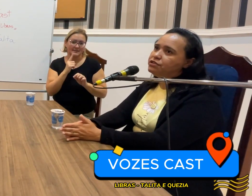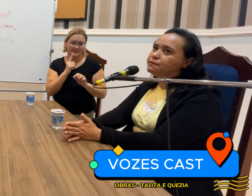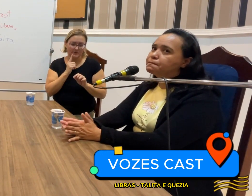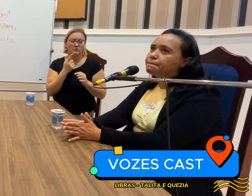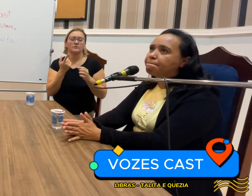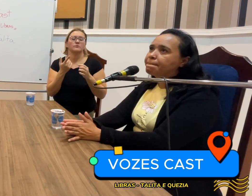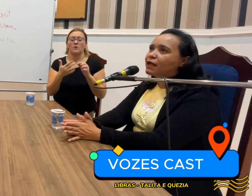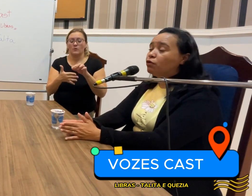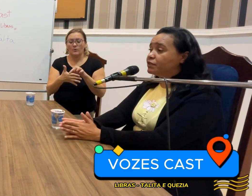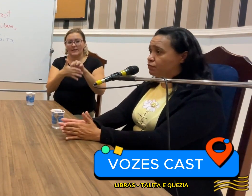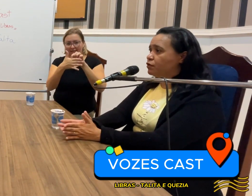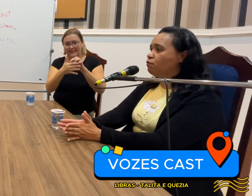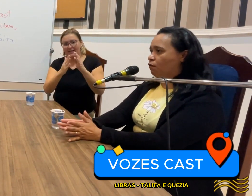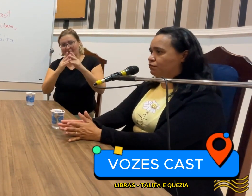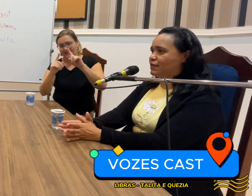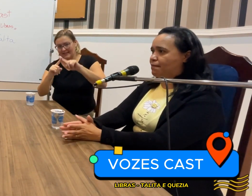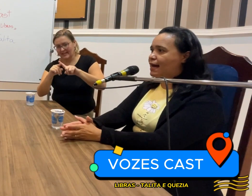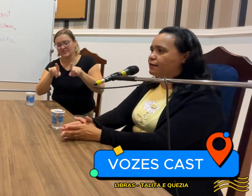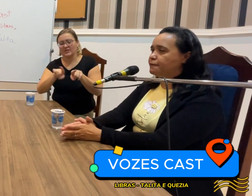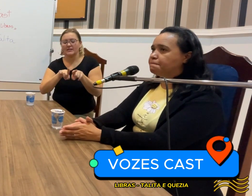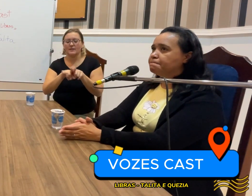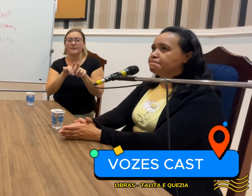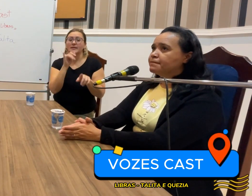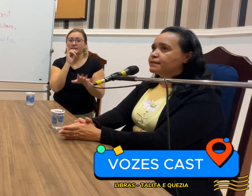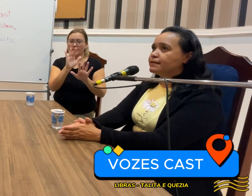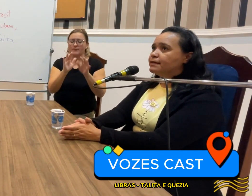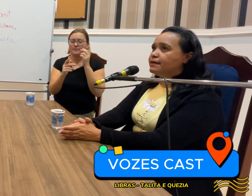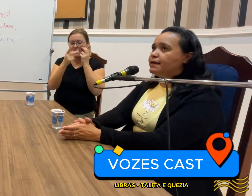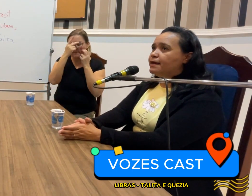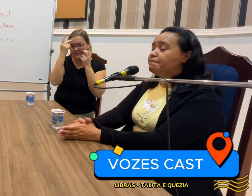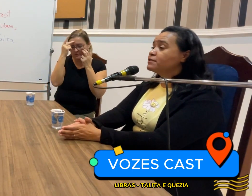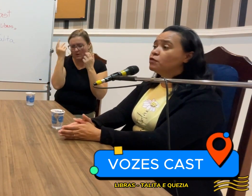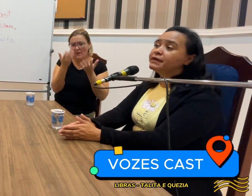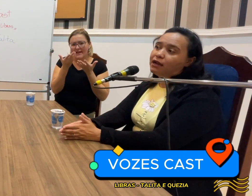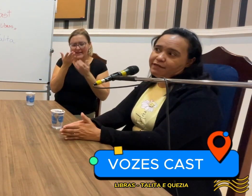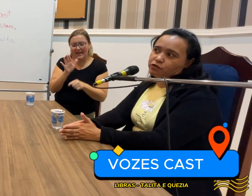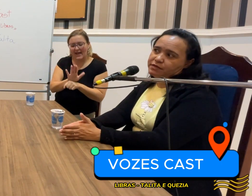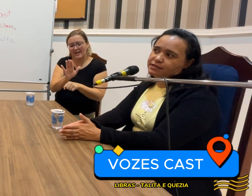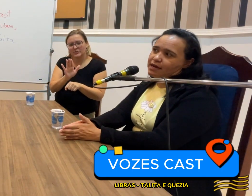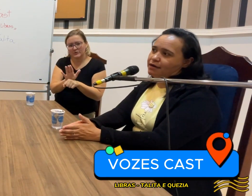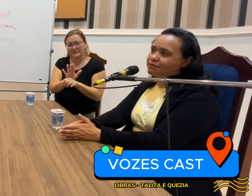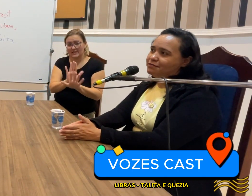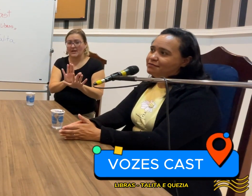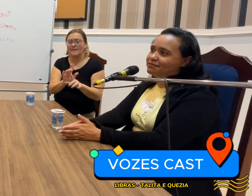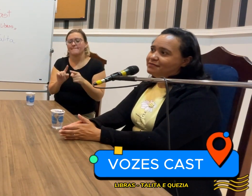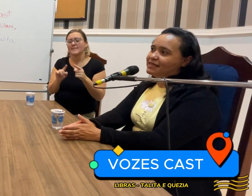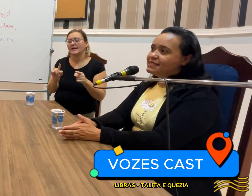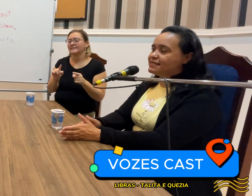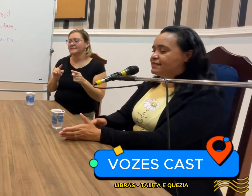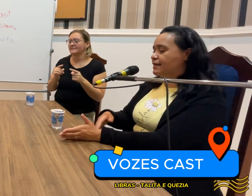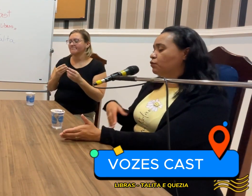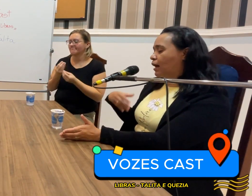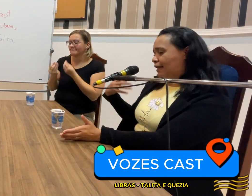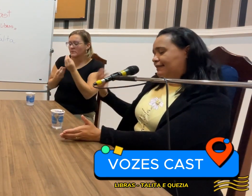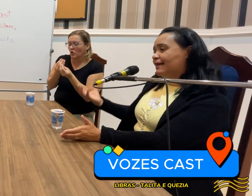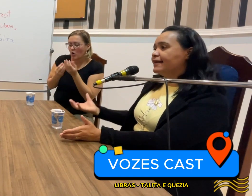vontade de contribuir com algum trabalho, mas como que ela vai começar? Se a liderança